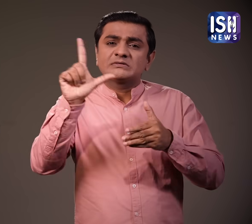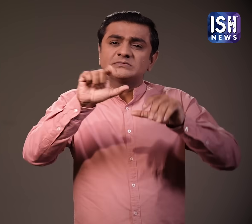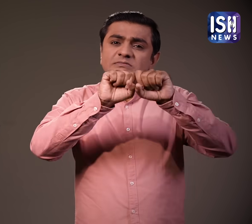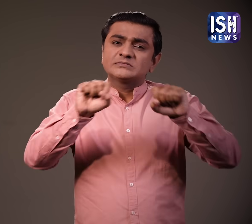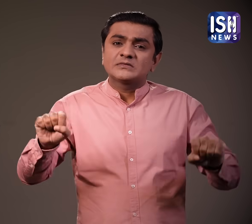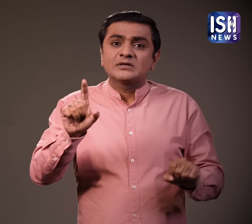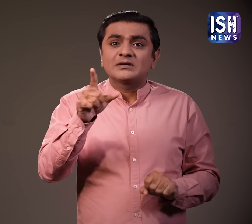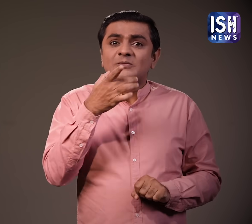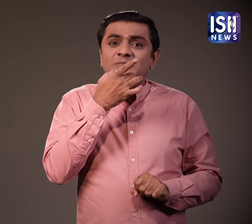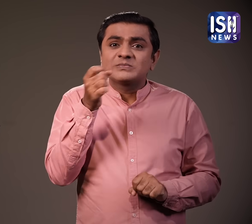कही